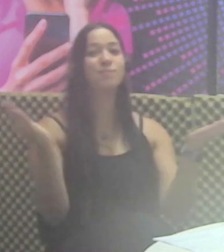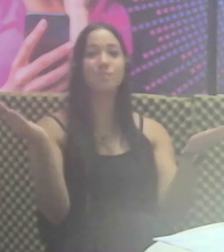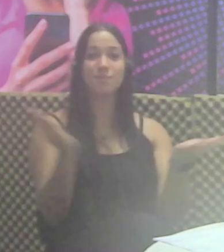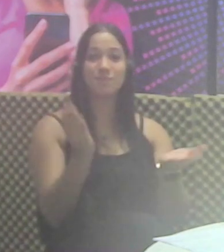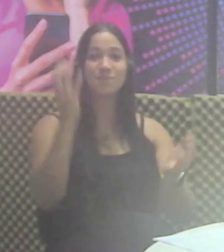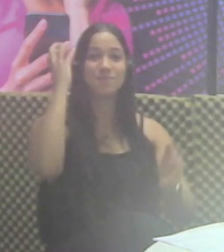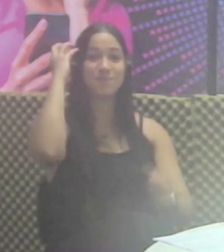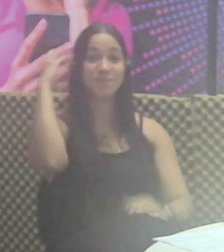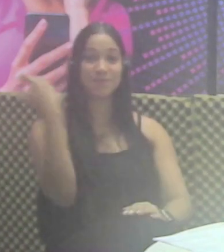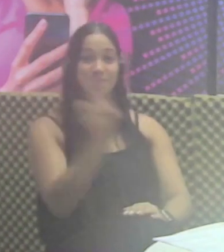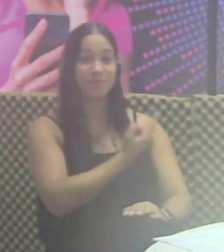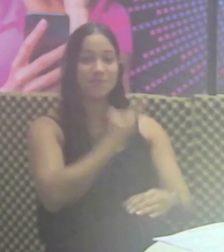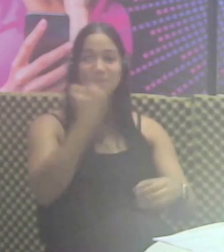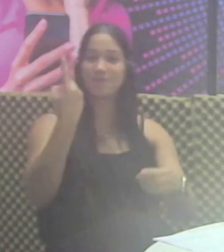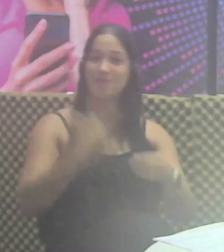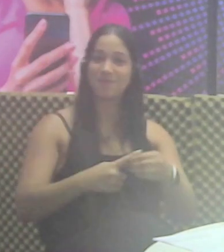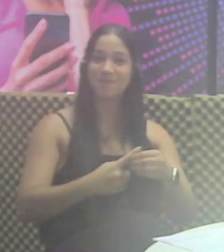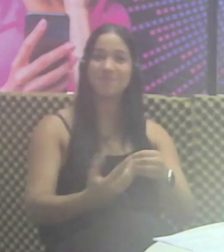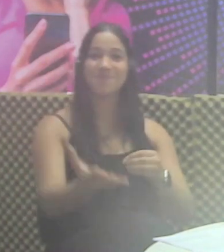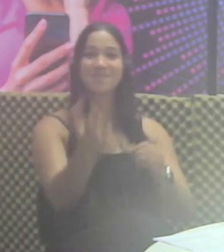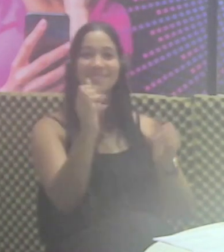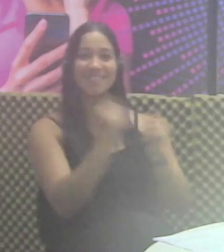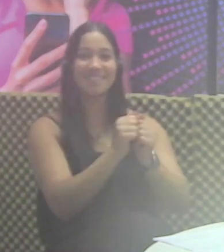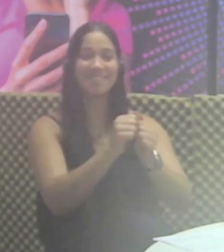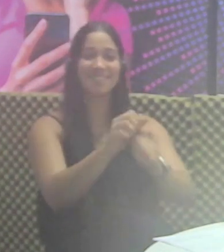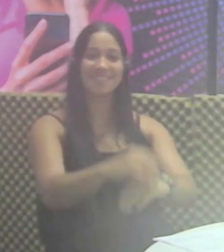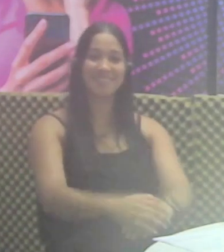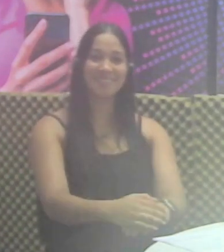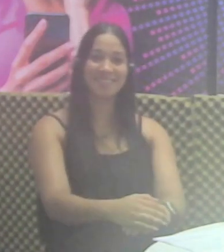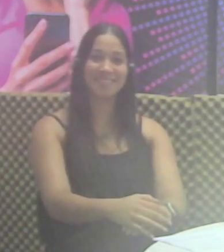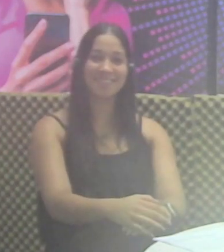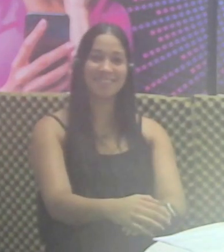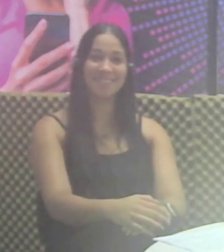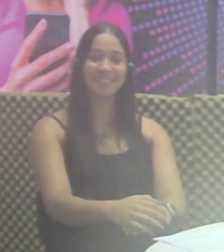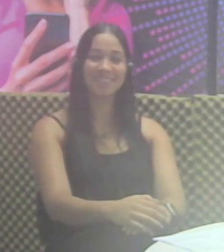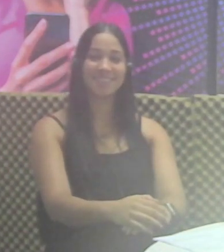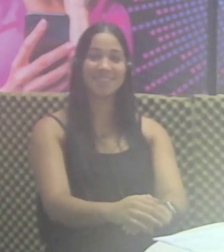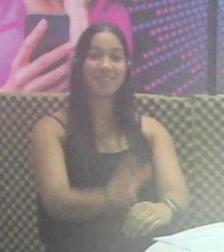partir de agora na Rádio Nossa Cidade. Vem com a gente!